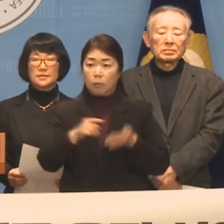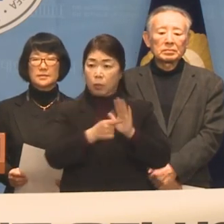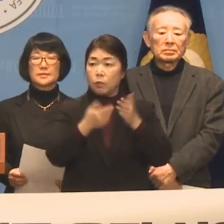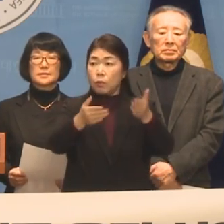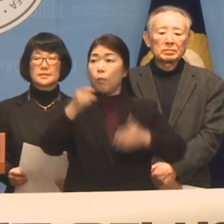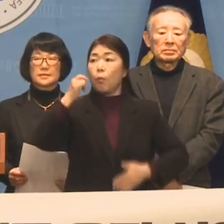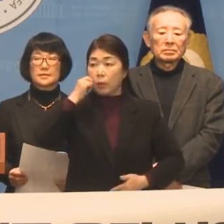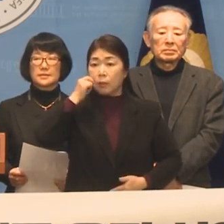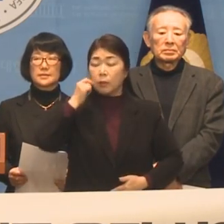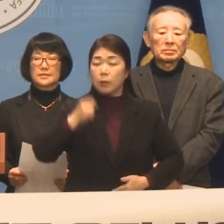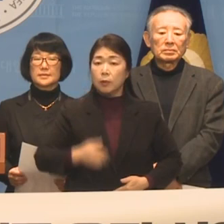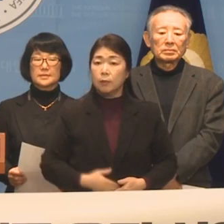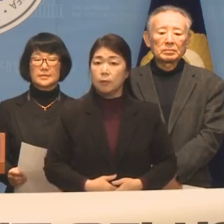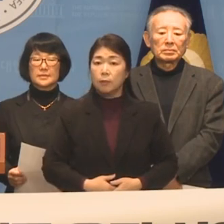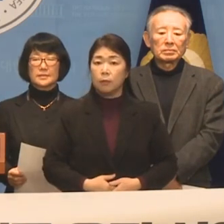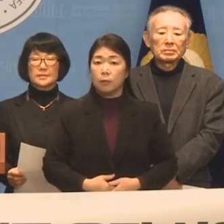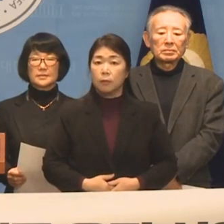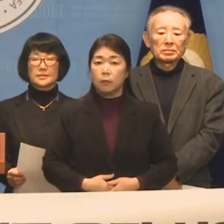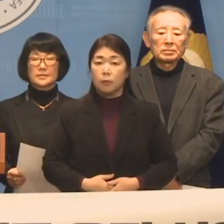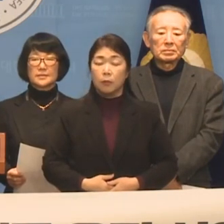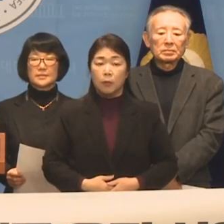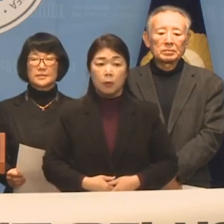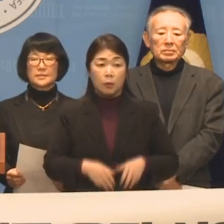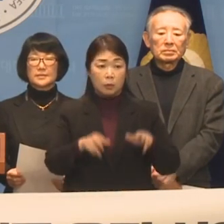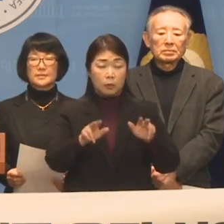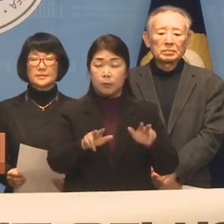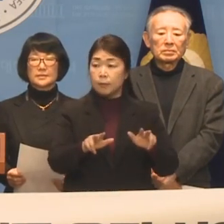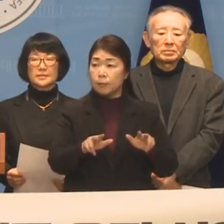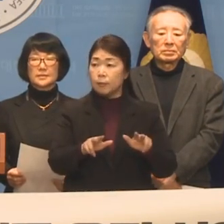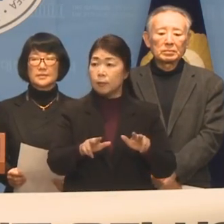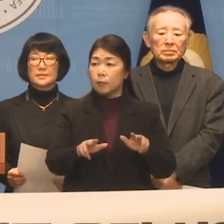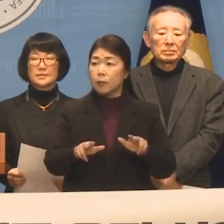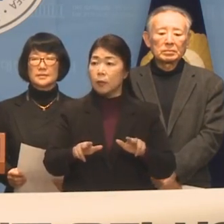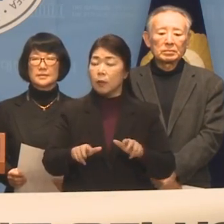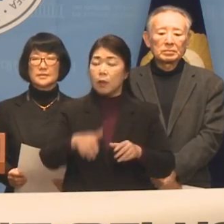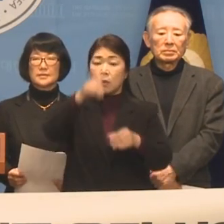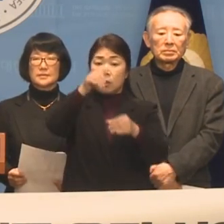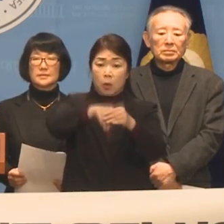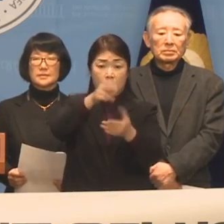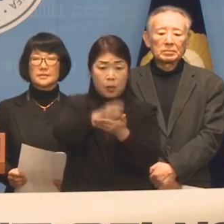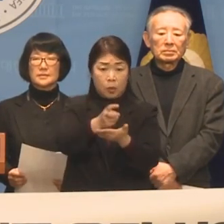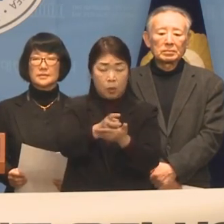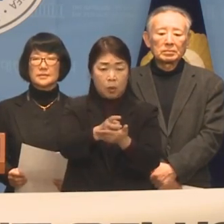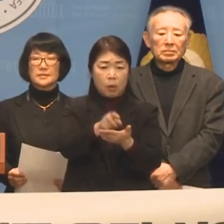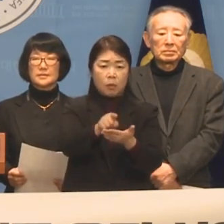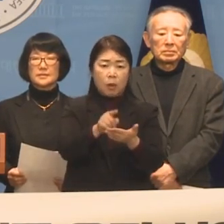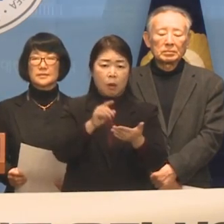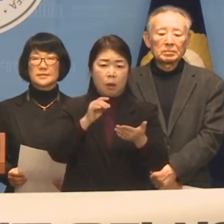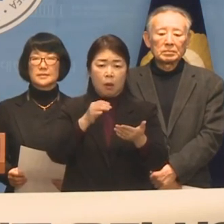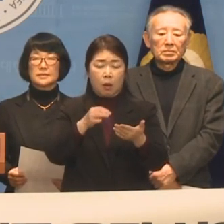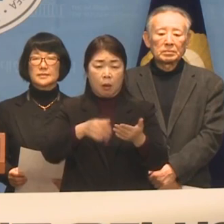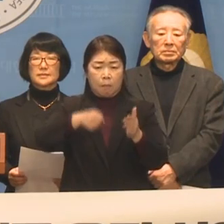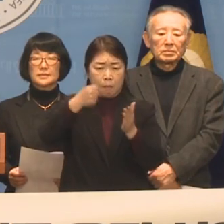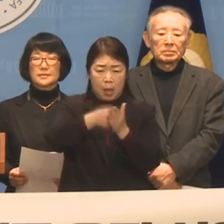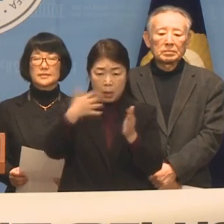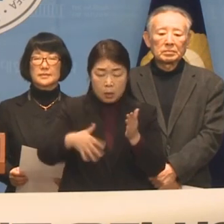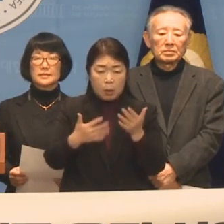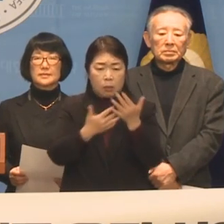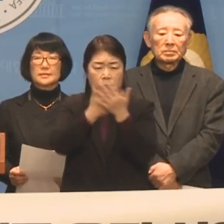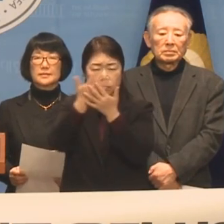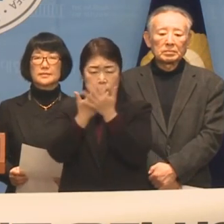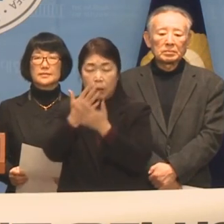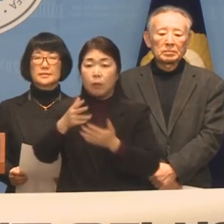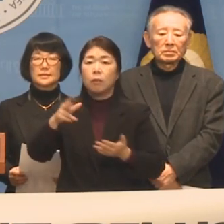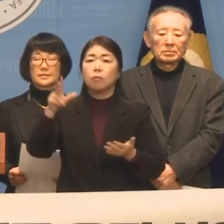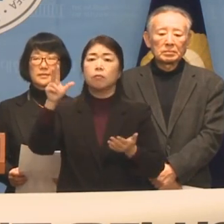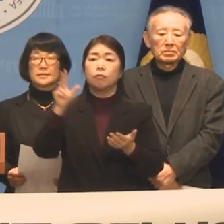못한 상황입니다. 지금 이 선거제도가 이렇게 난맥상을 이루고 있는